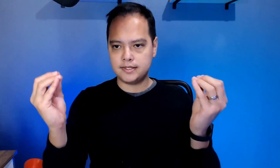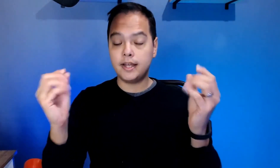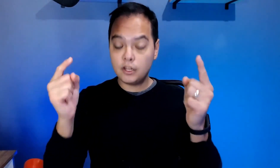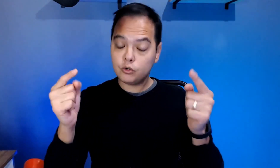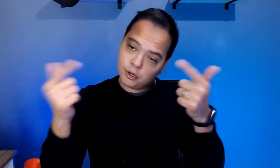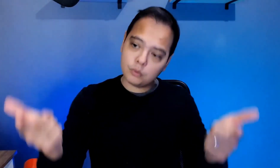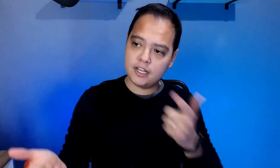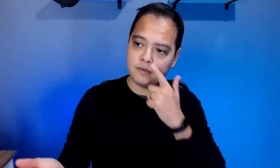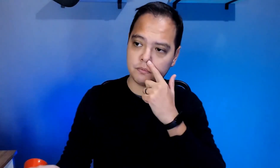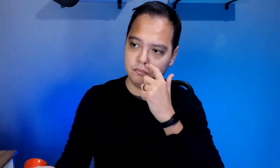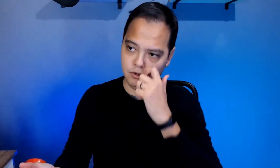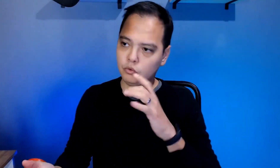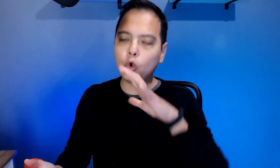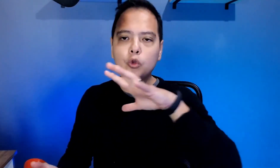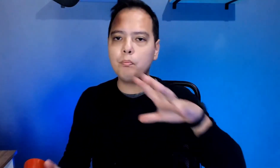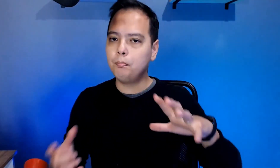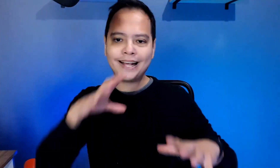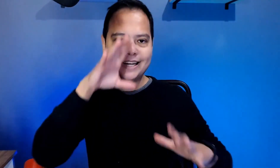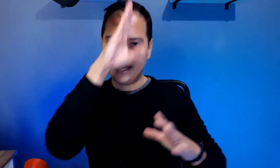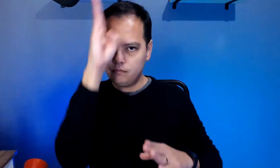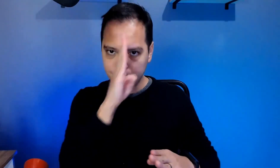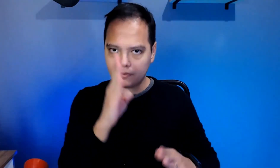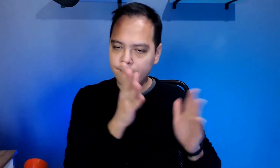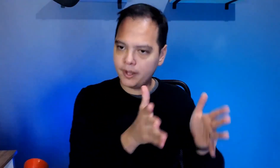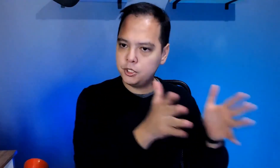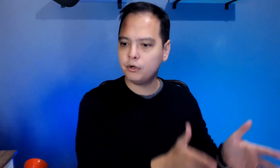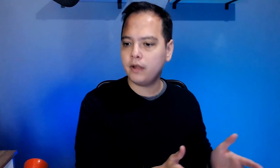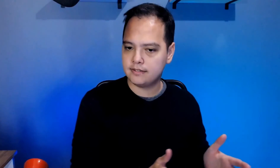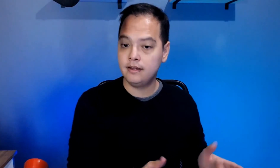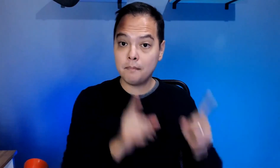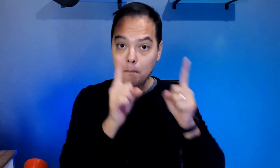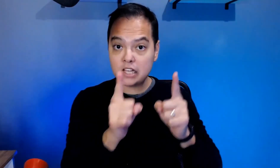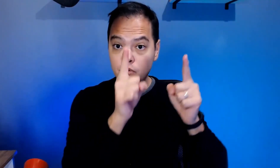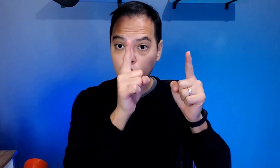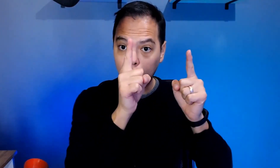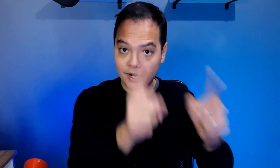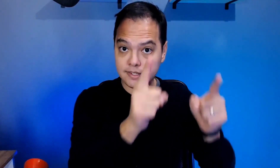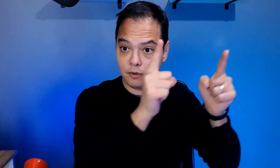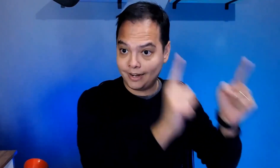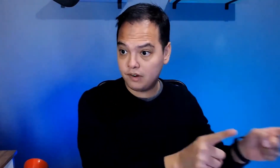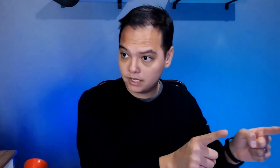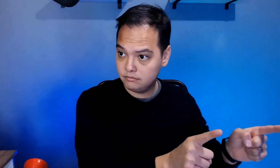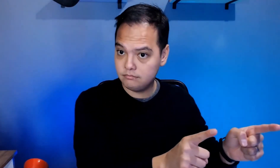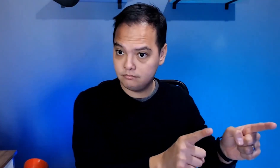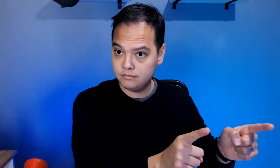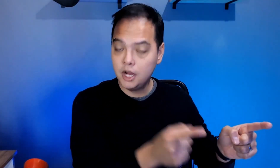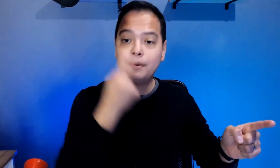no português mesmo. Todo brasileiro é fluente em português, mesmo o brasileiro que é analfabeto. Por que ele é